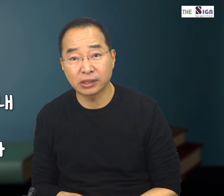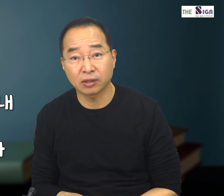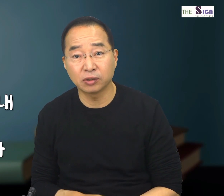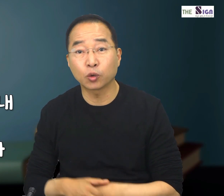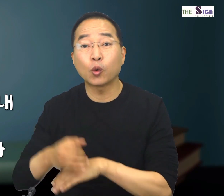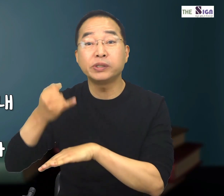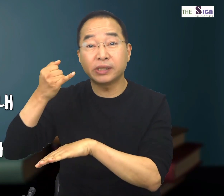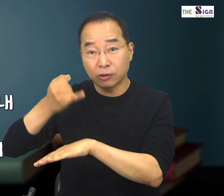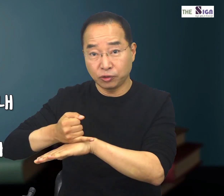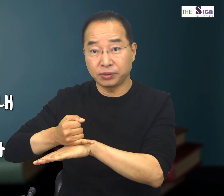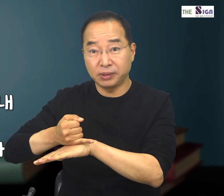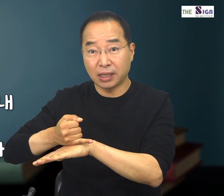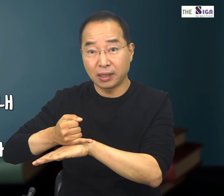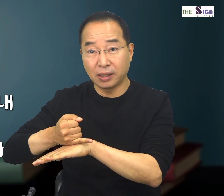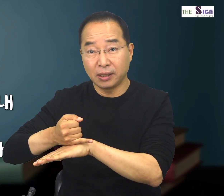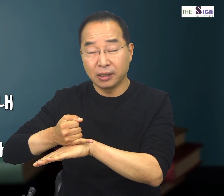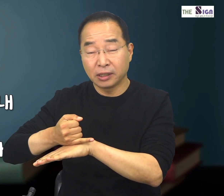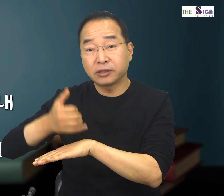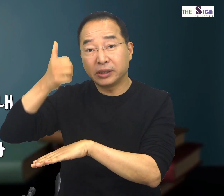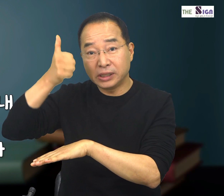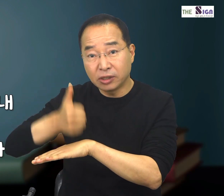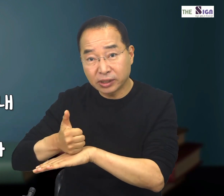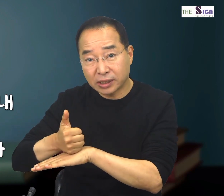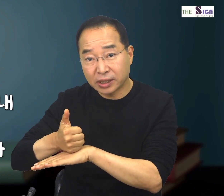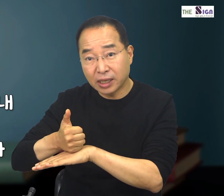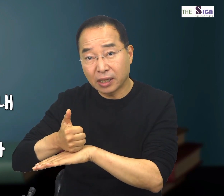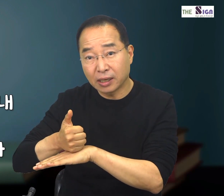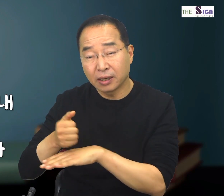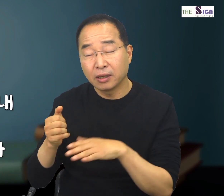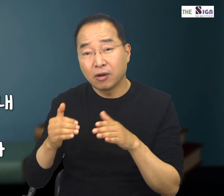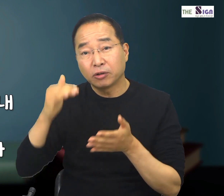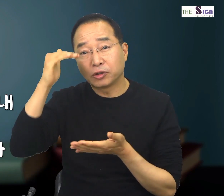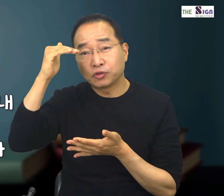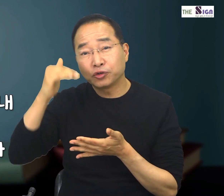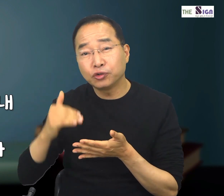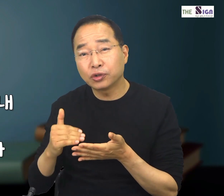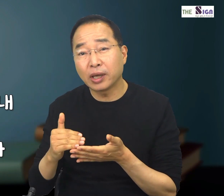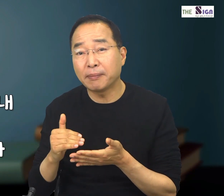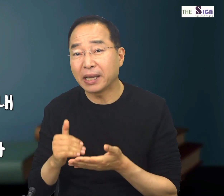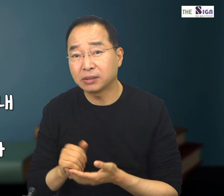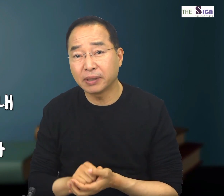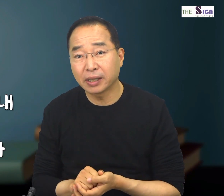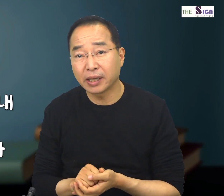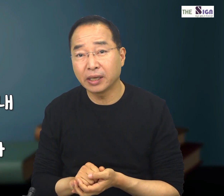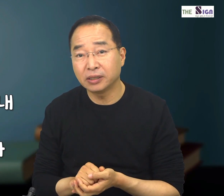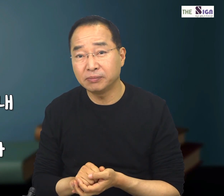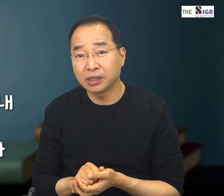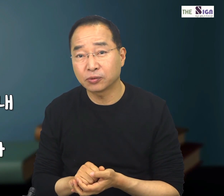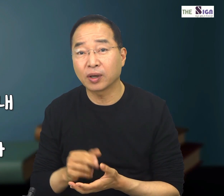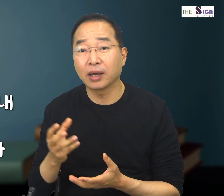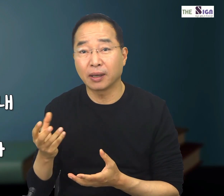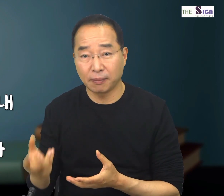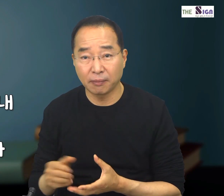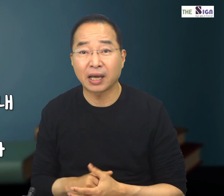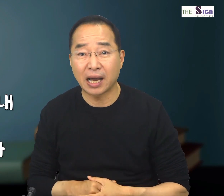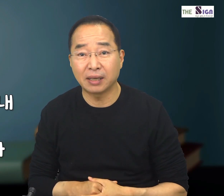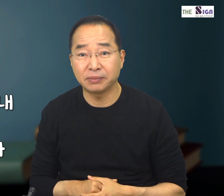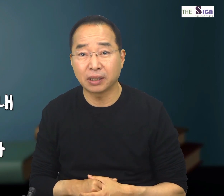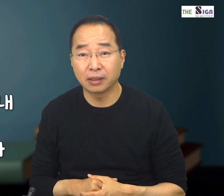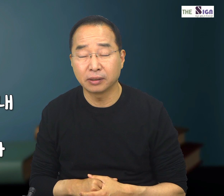성적에서는 꼴찌라고도 씁니다. 그래서 이것 자체가 어떤 순서의 마지막에 의미가 좀 강합니다.